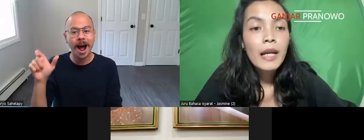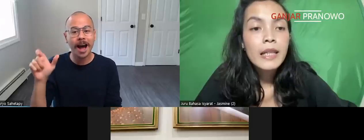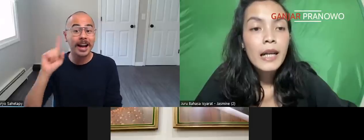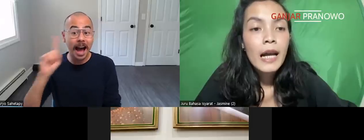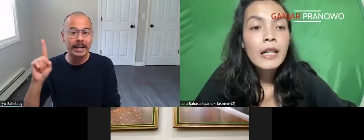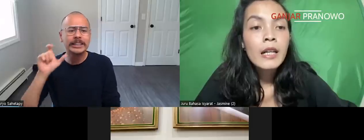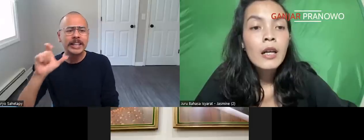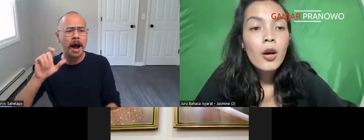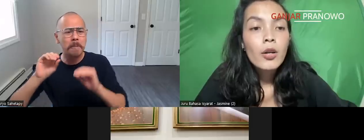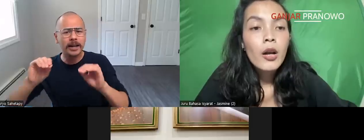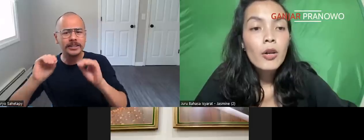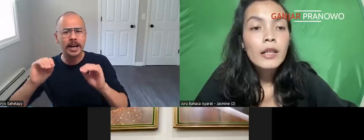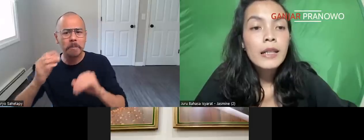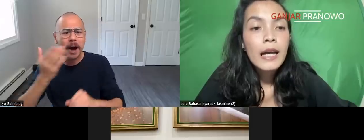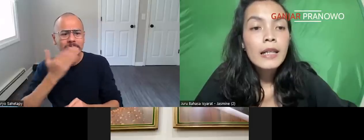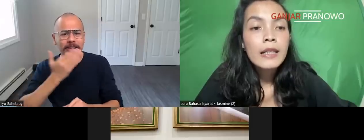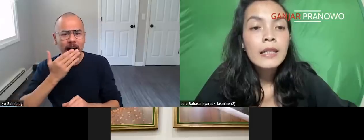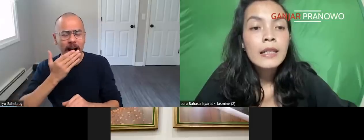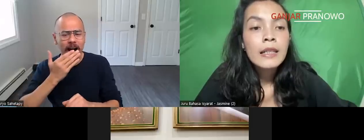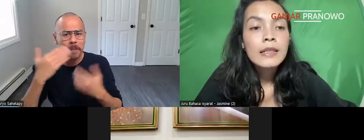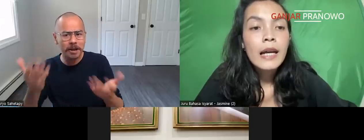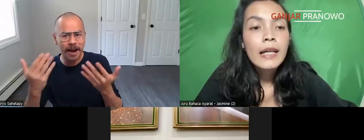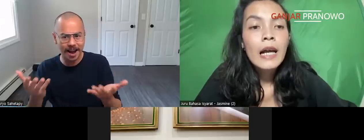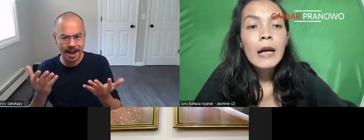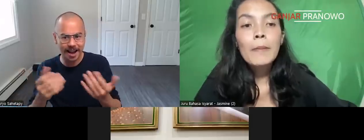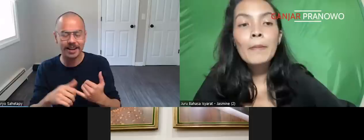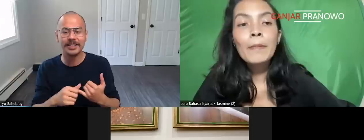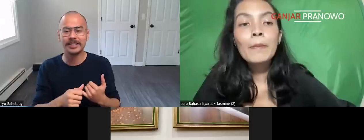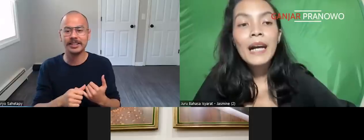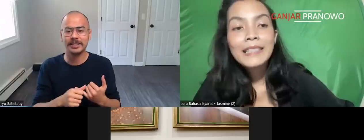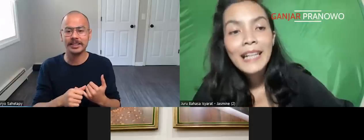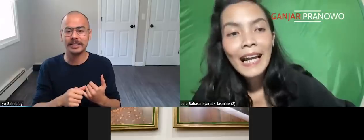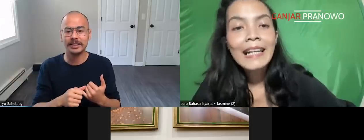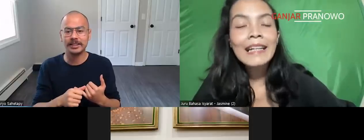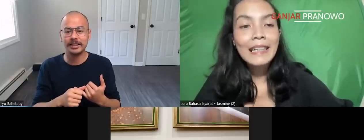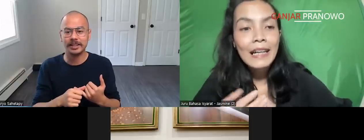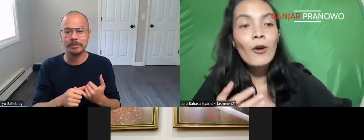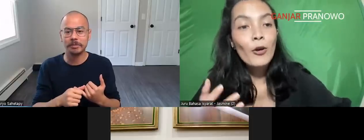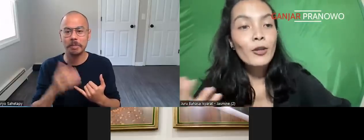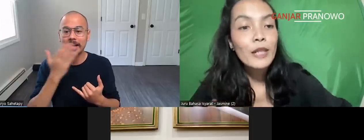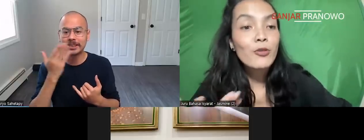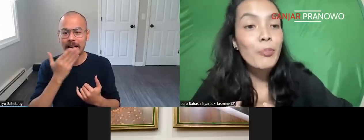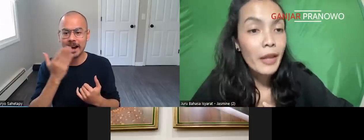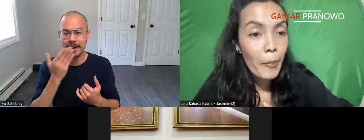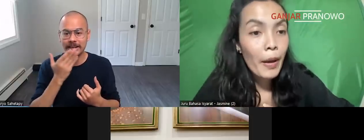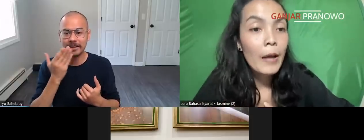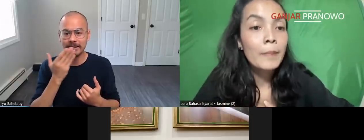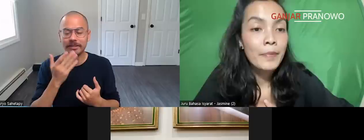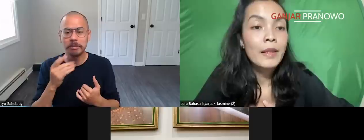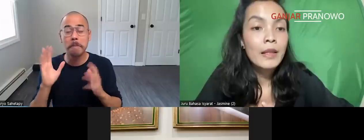jadi mengajarkan orang-orang dengar cara mengajarkan ke orang-orang Tul itu